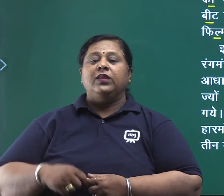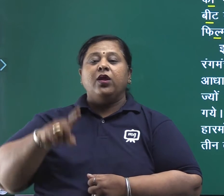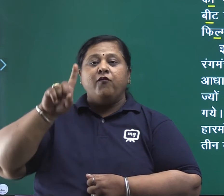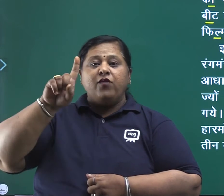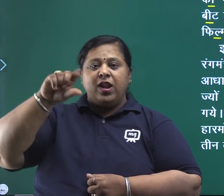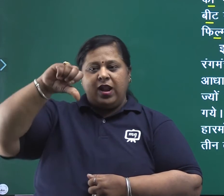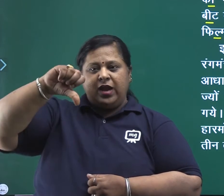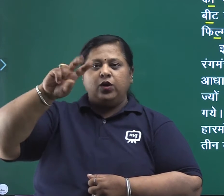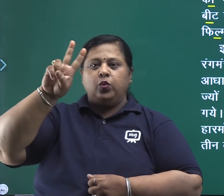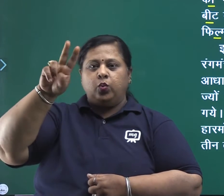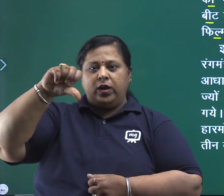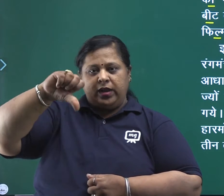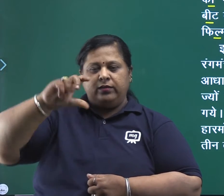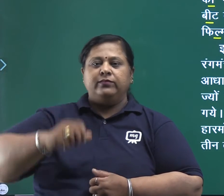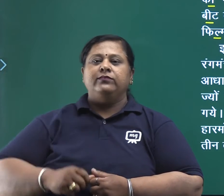1929 में